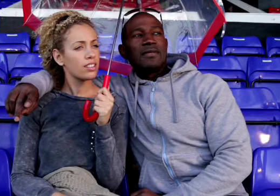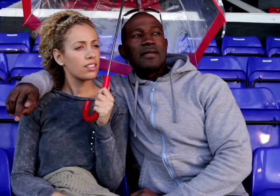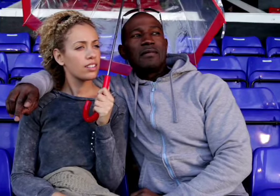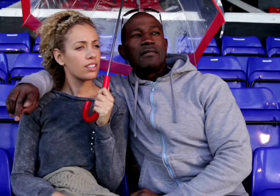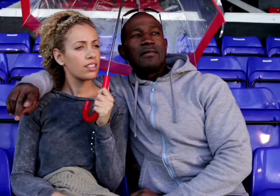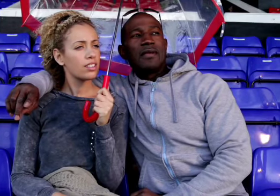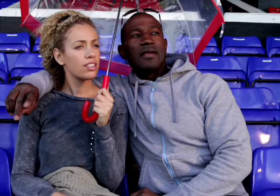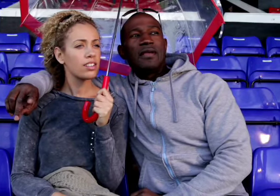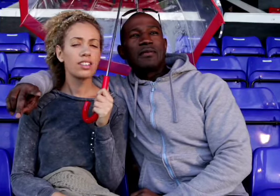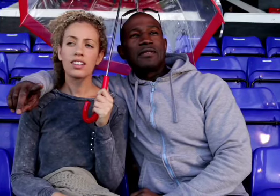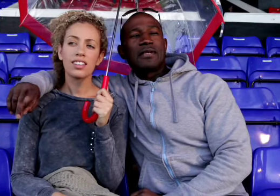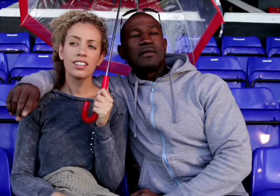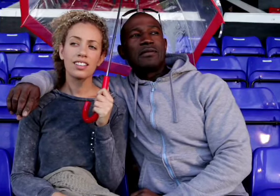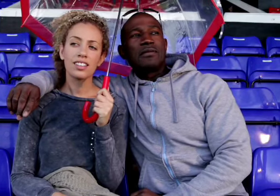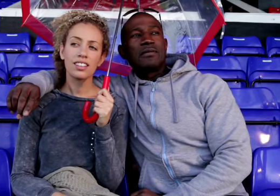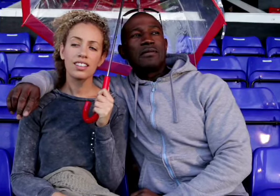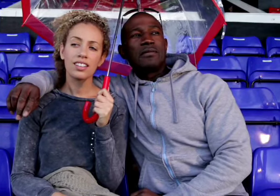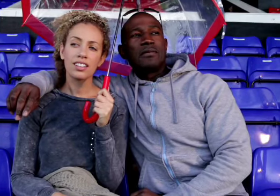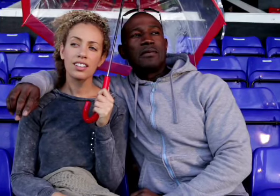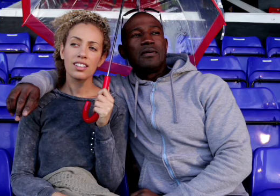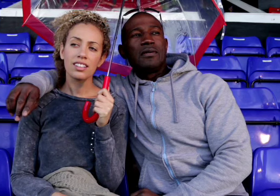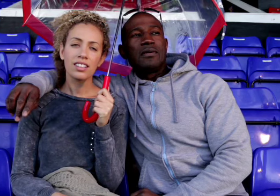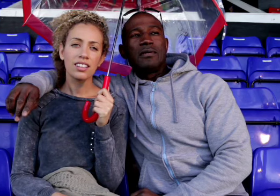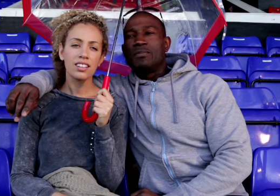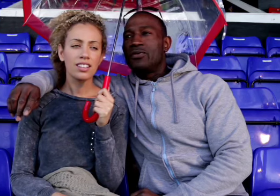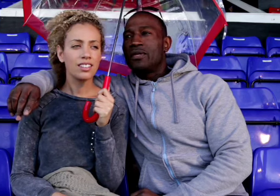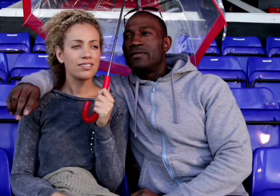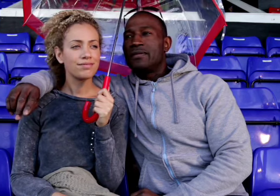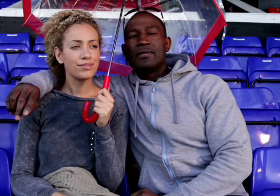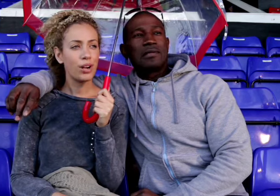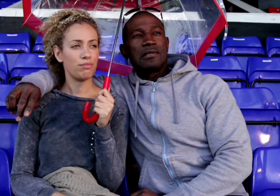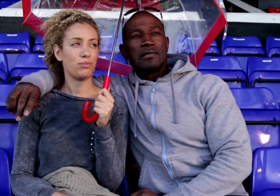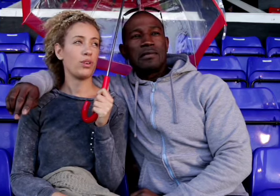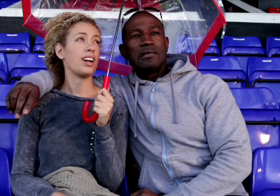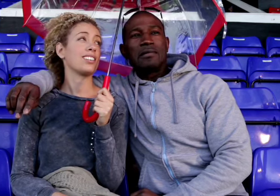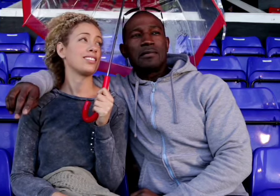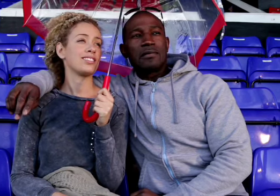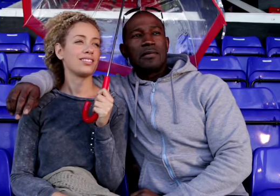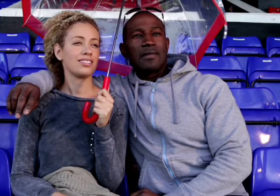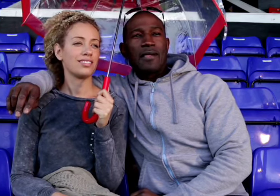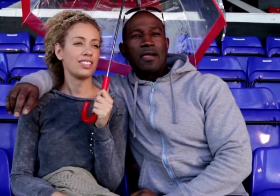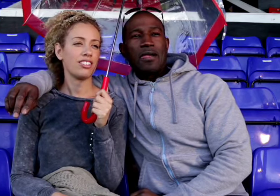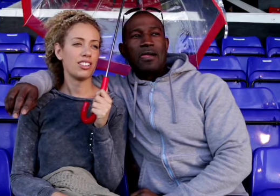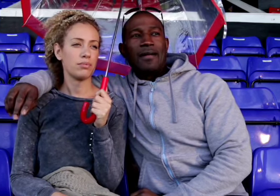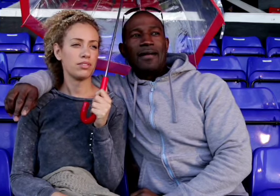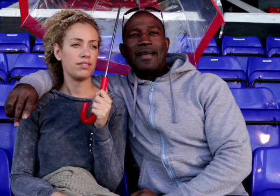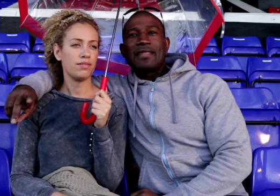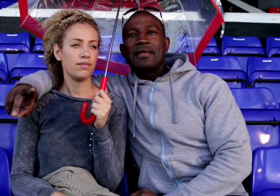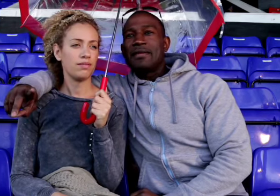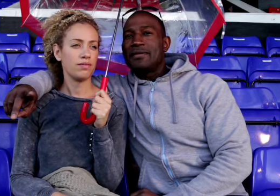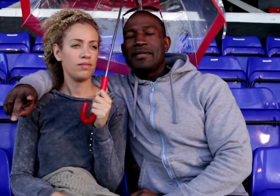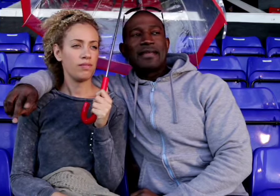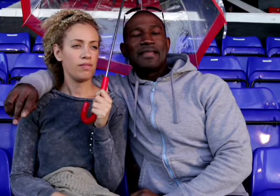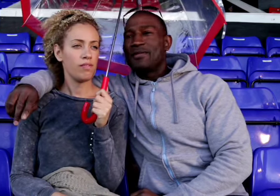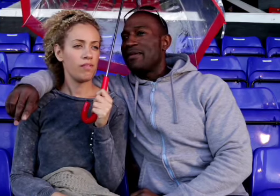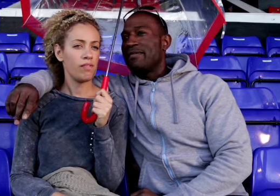Yupo anekupenda zaidi ya maisha ya anekupenda wewe Dunia imejaa changamoto